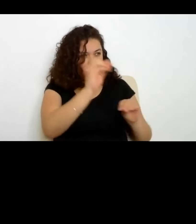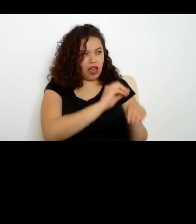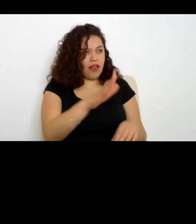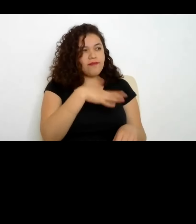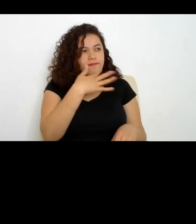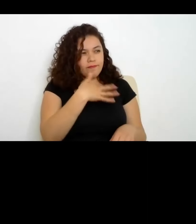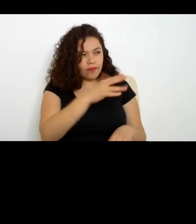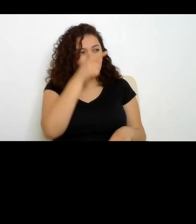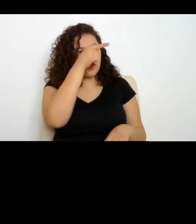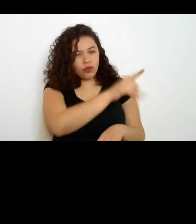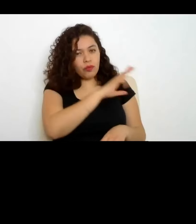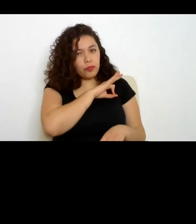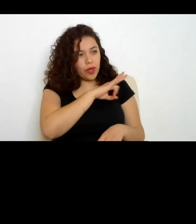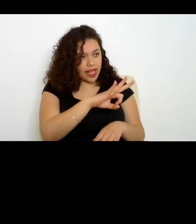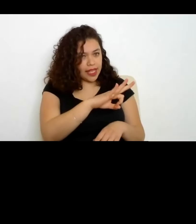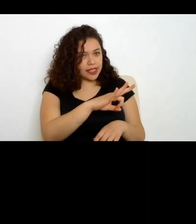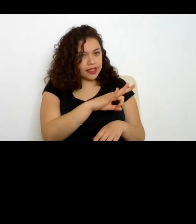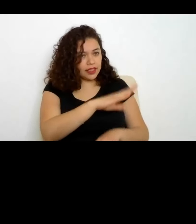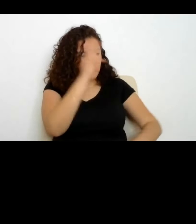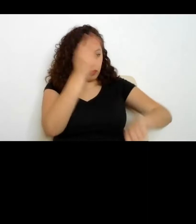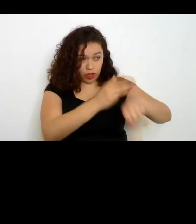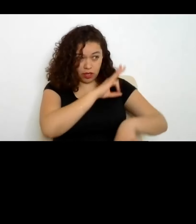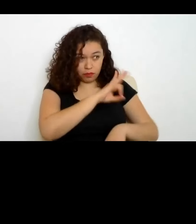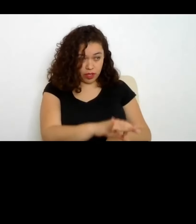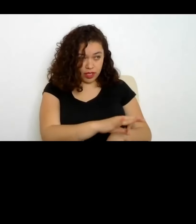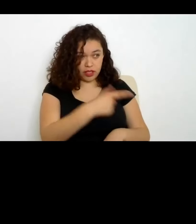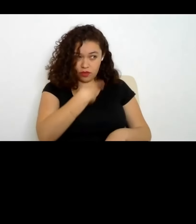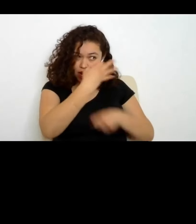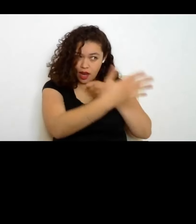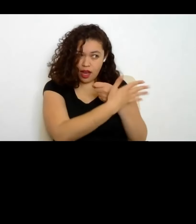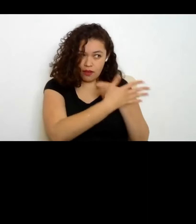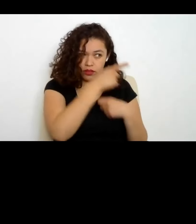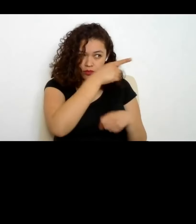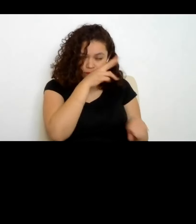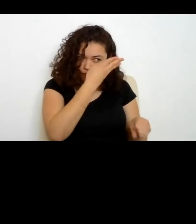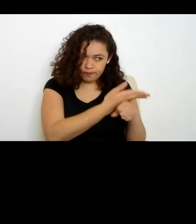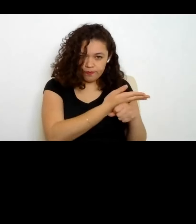ser sujeto a sanciones, ¿no? Entonces, se tiene que